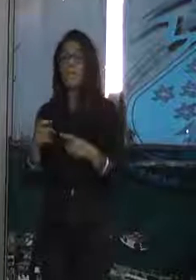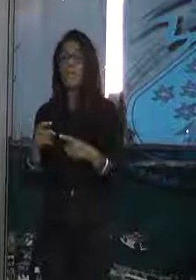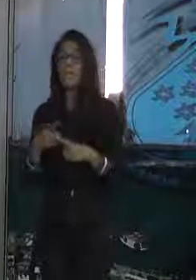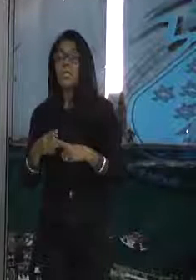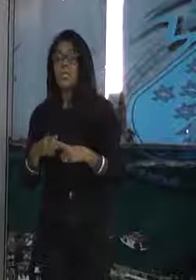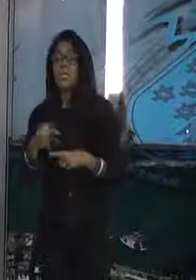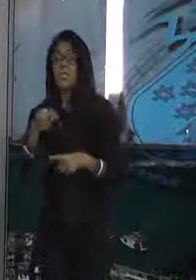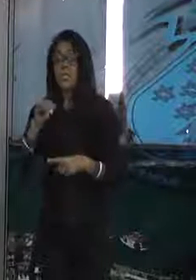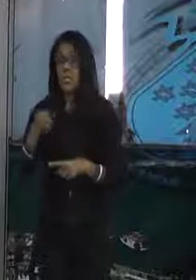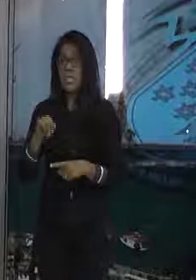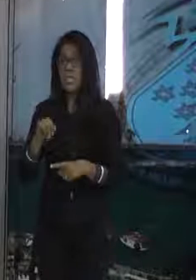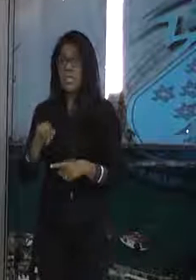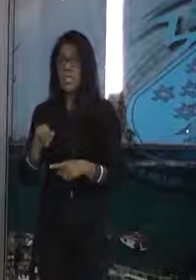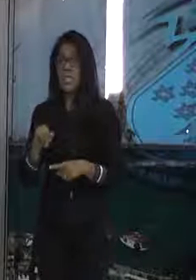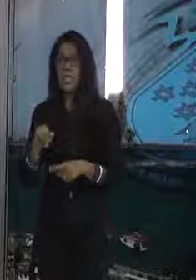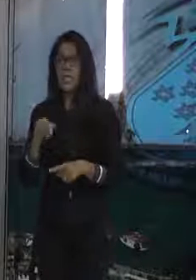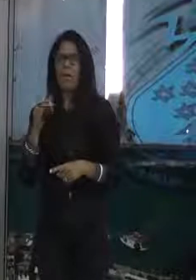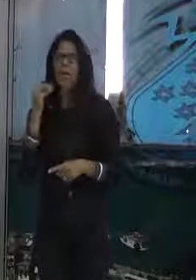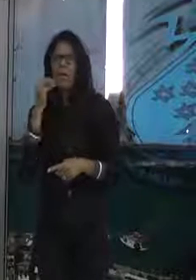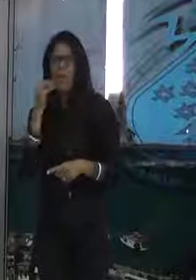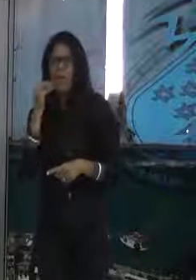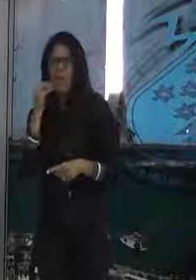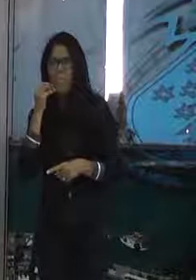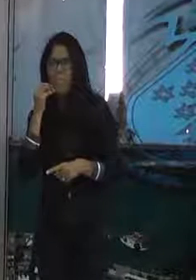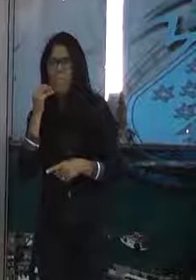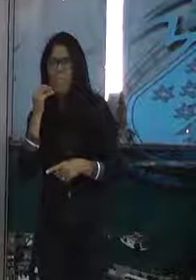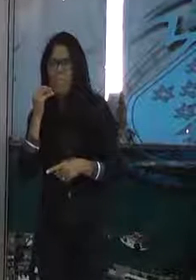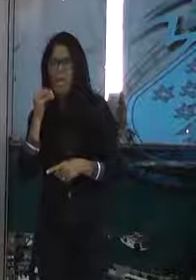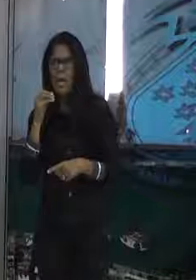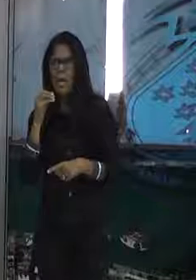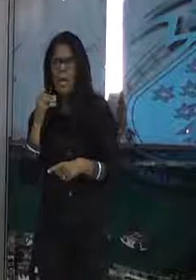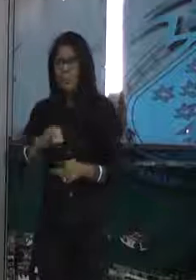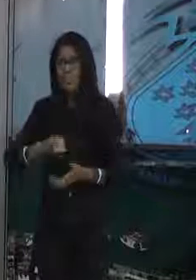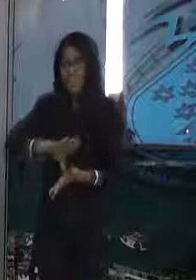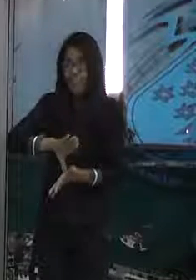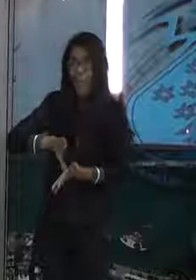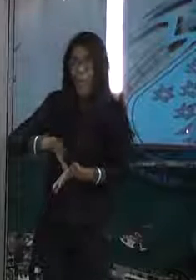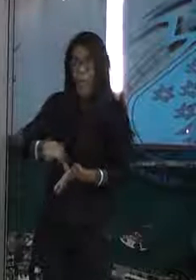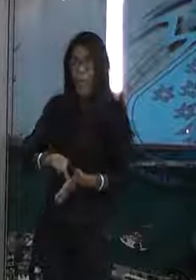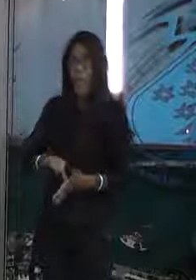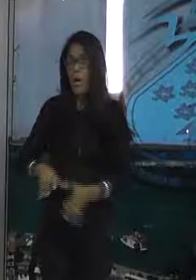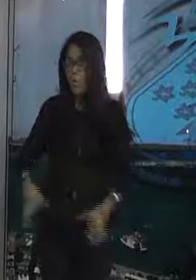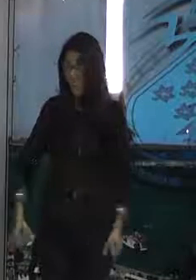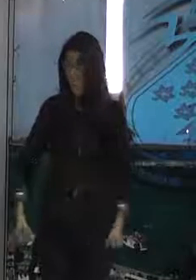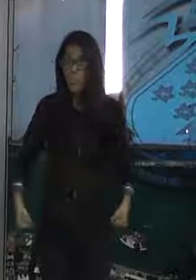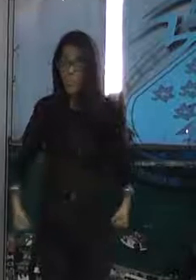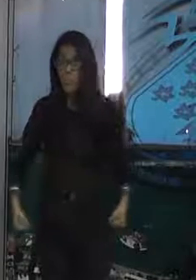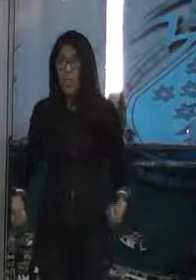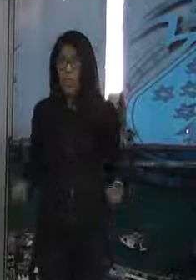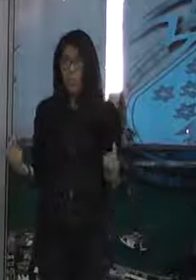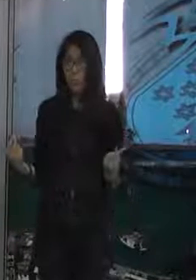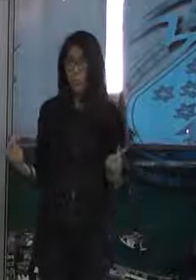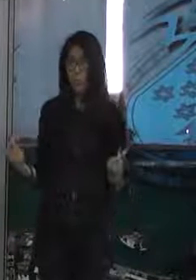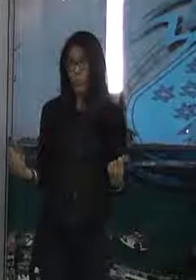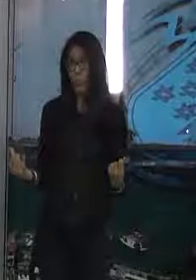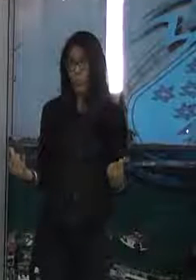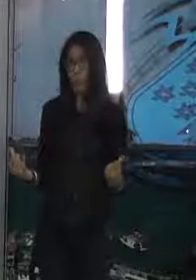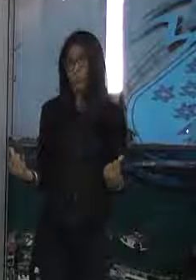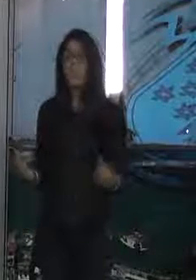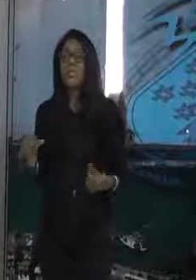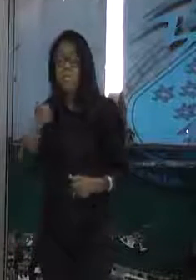uma troca de tiro aqui na porta da Câmara, porque a gente sabe que tem uma lotérica aqui ao lado, na porta de um